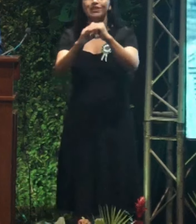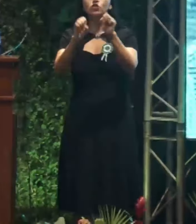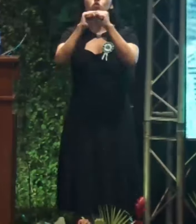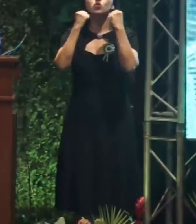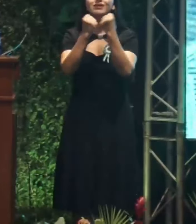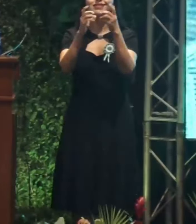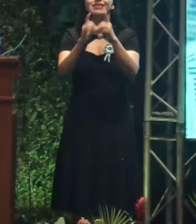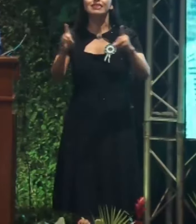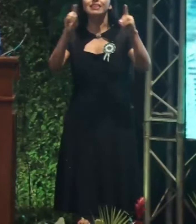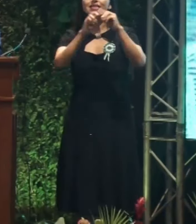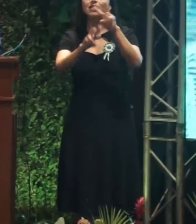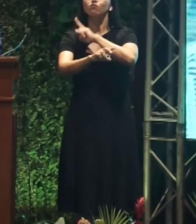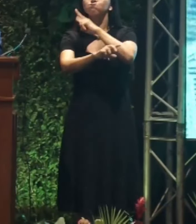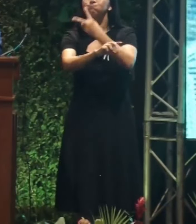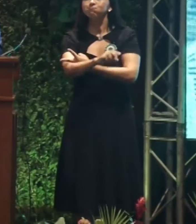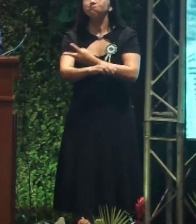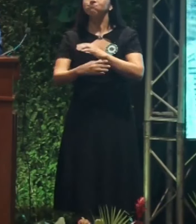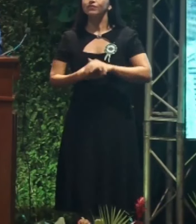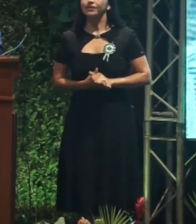sociedad digna, valiente,